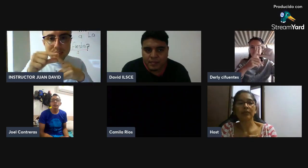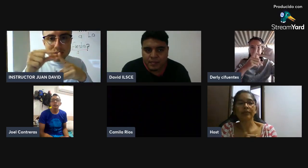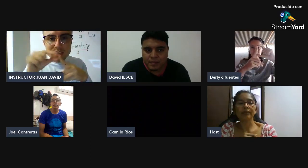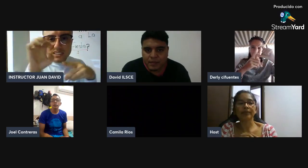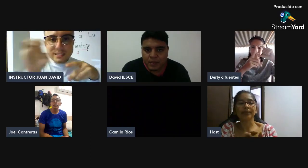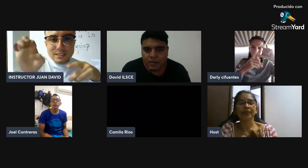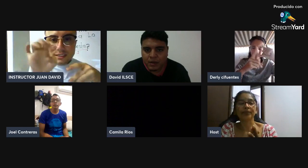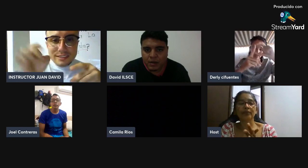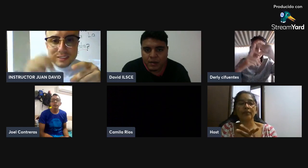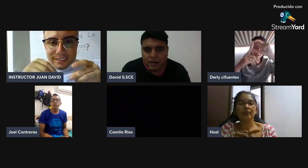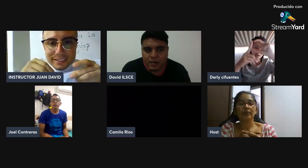chico